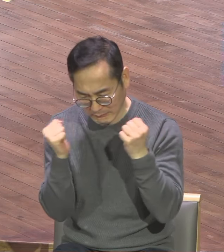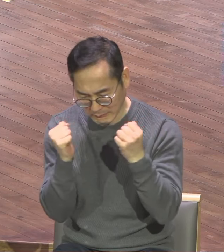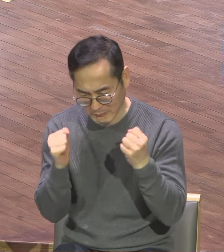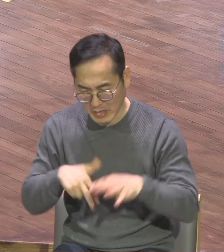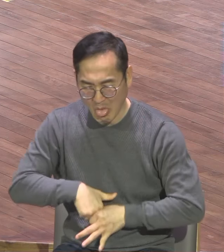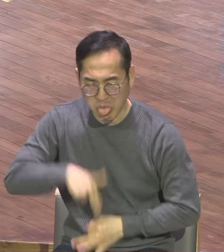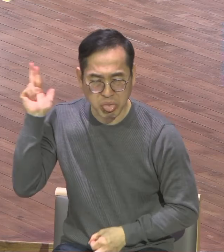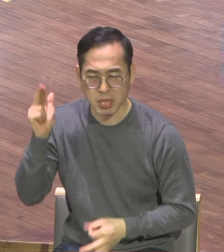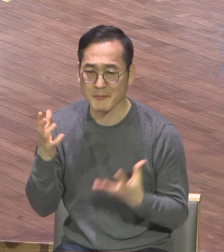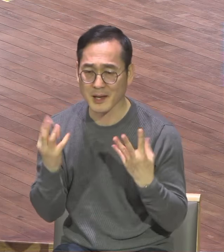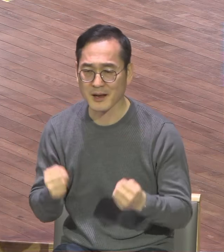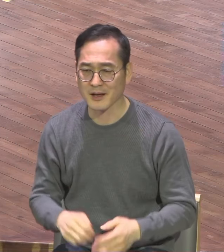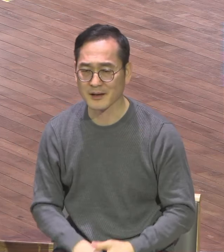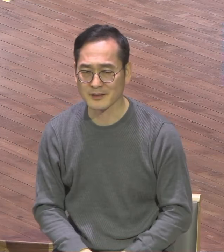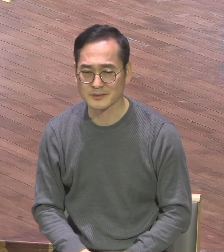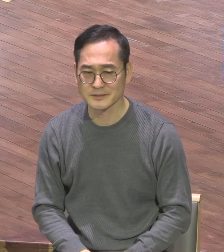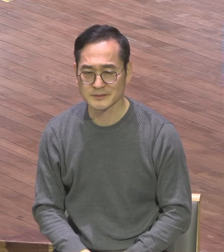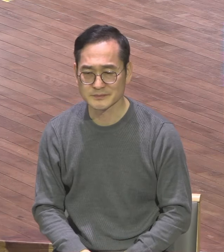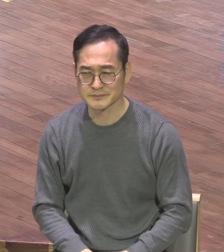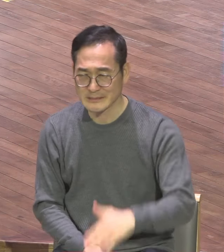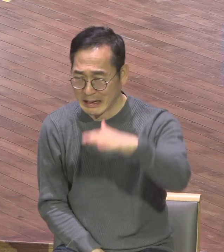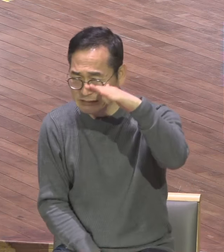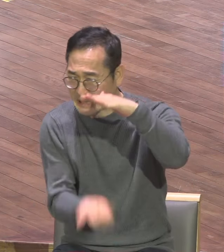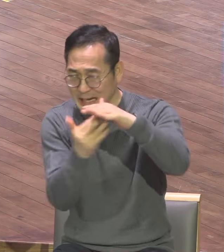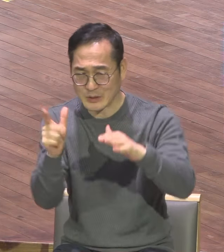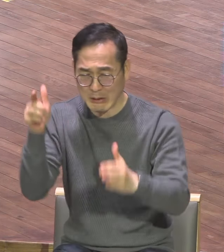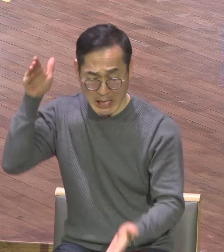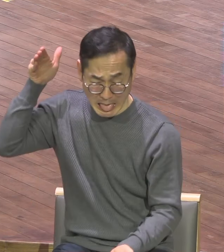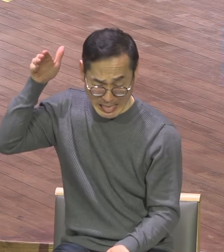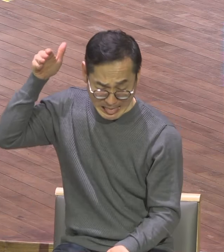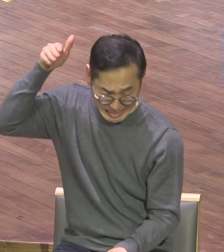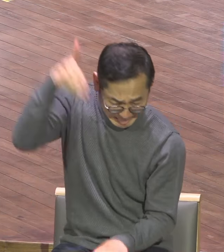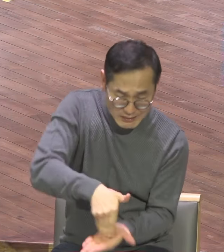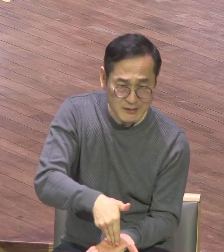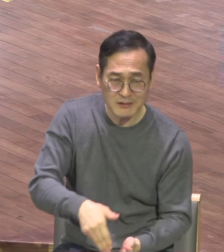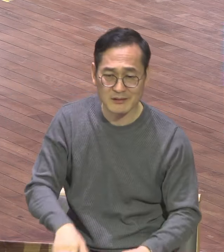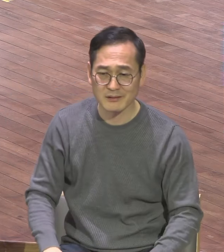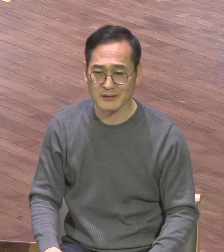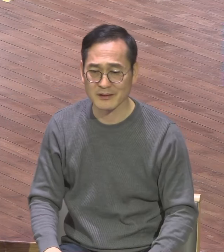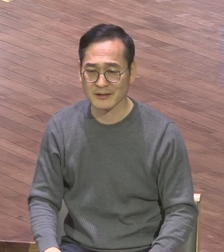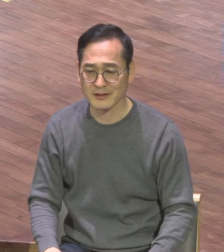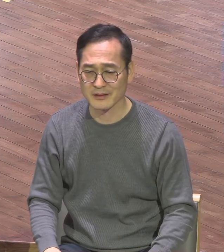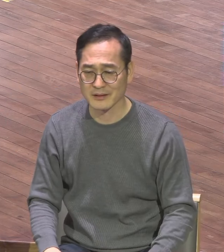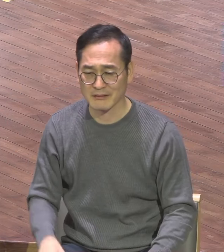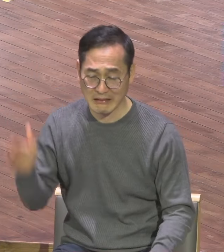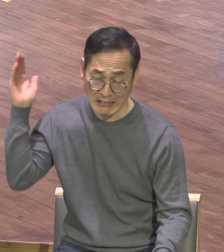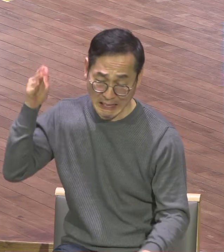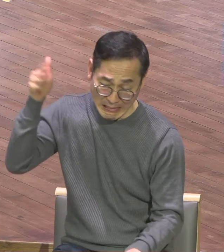그냥 상한가보다는 오히려 하한가를 그렇게 더 많이 맞는다.